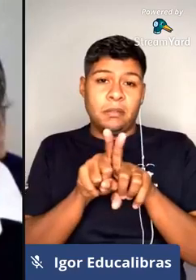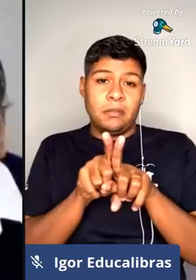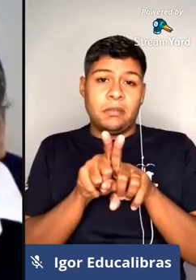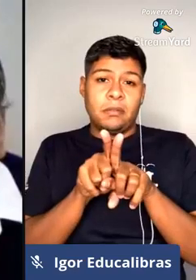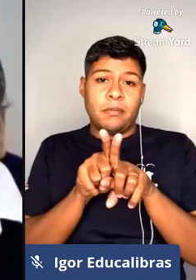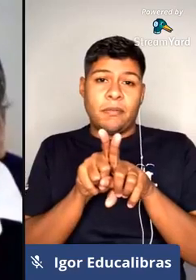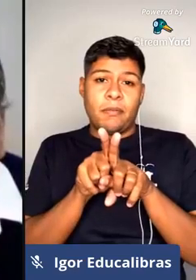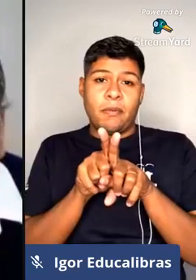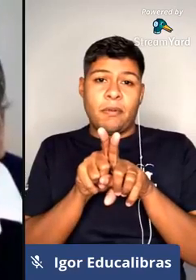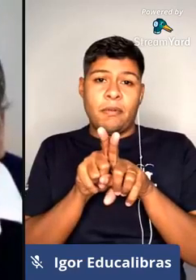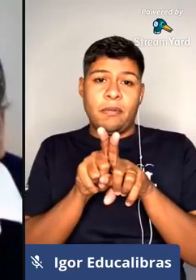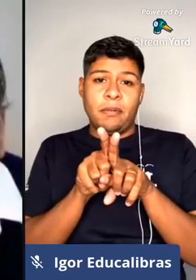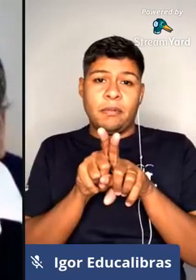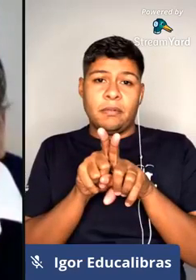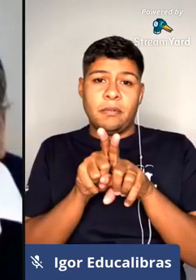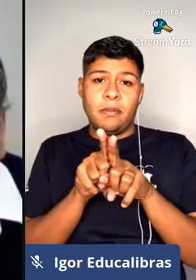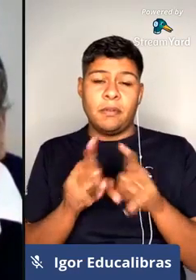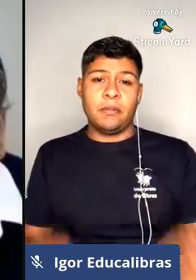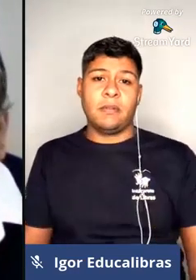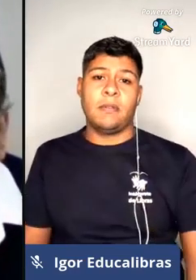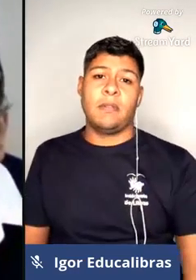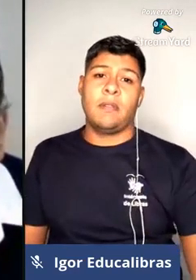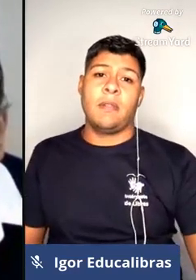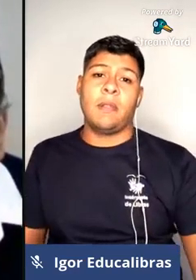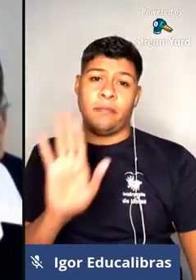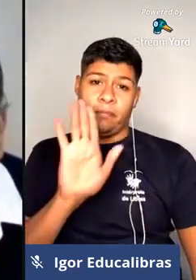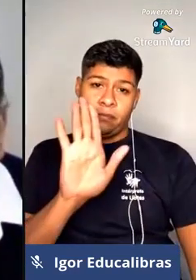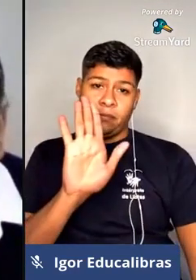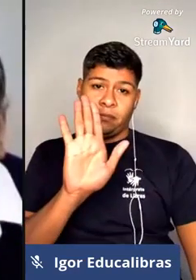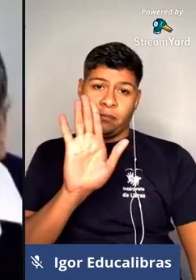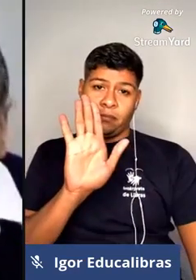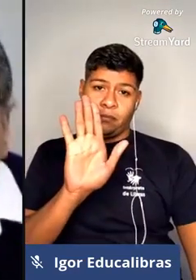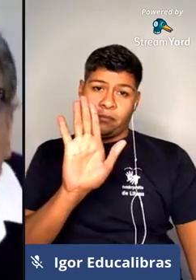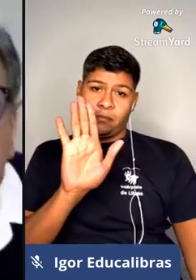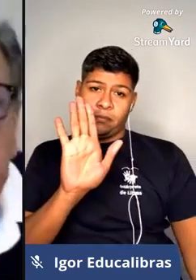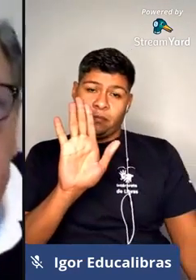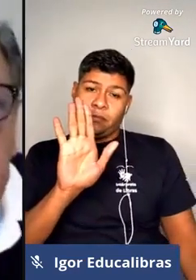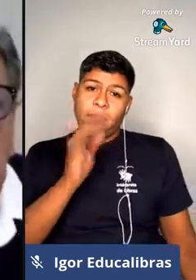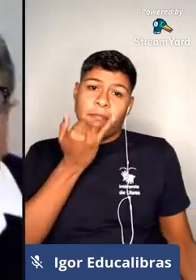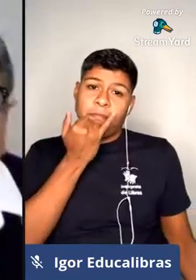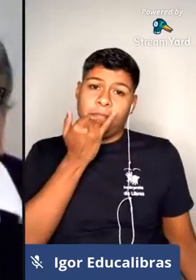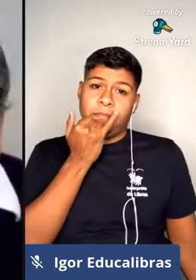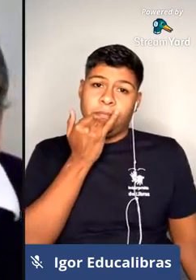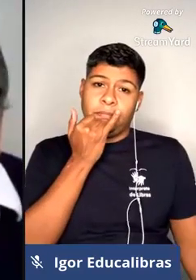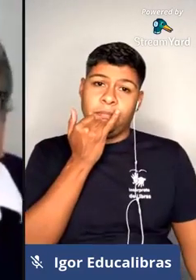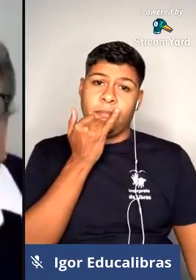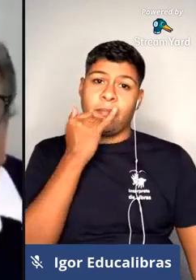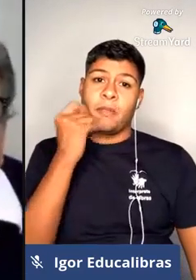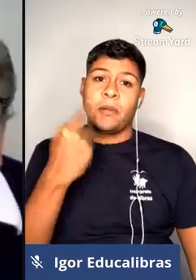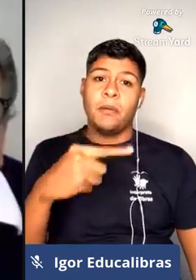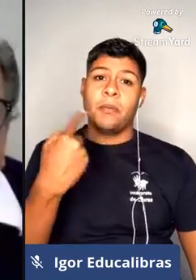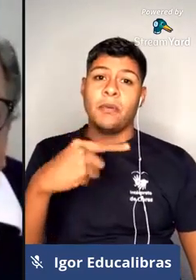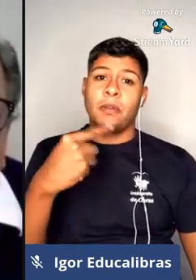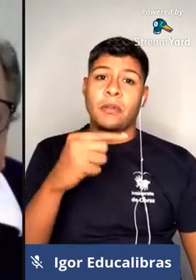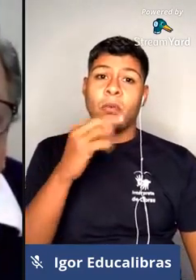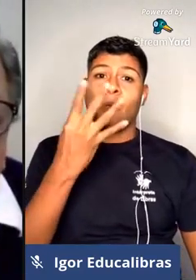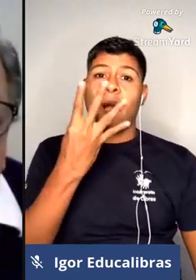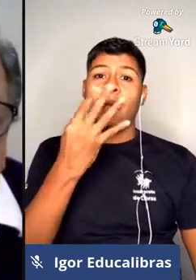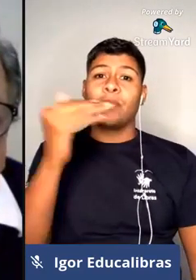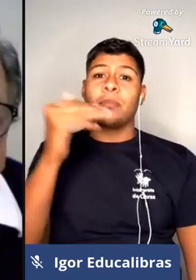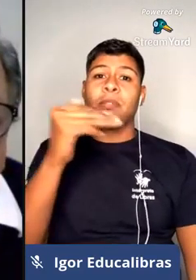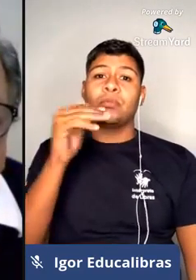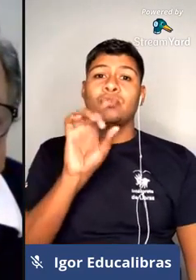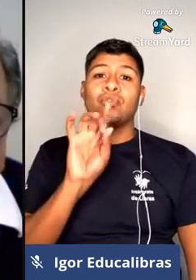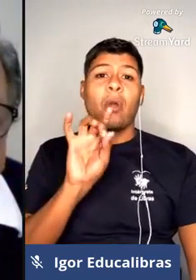Mas, Jô, desculpa, quando nós assumimos... Espera um pouquinho, deixa eu te Falta um pouquinho, né? Sabe por quê? Nós temos só mais 4